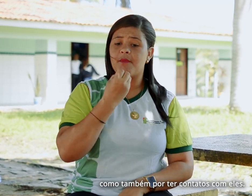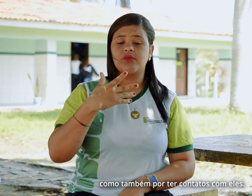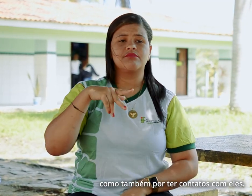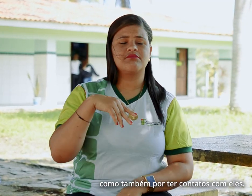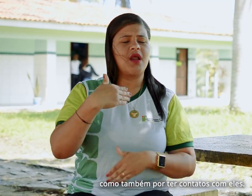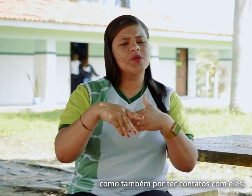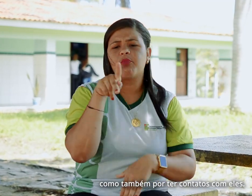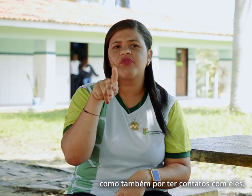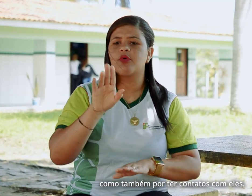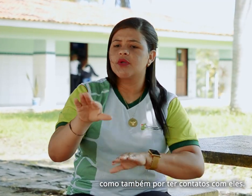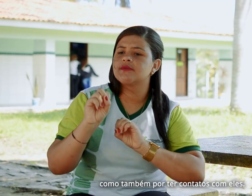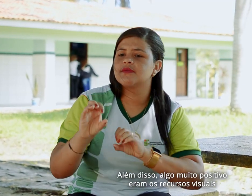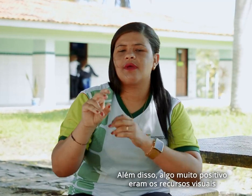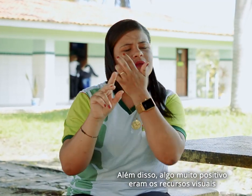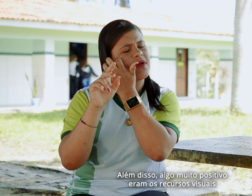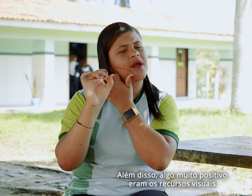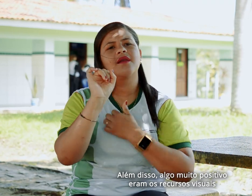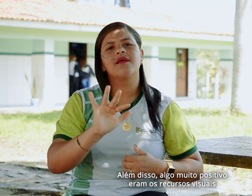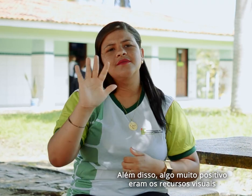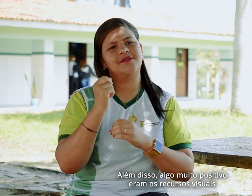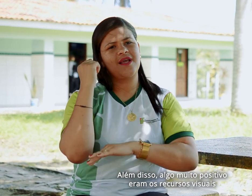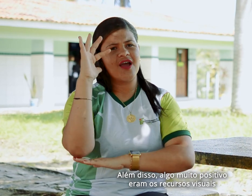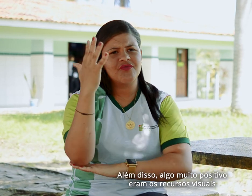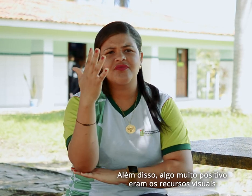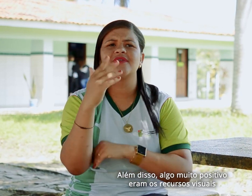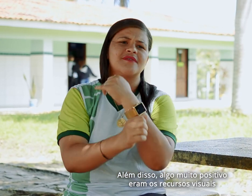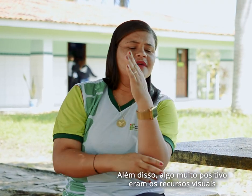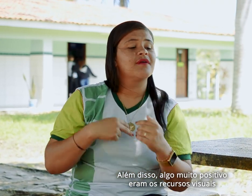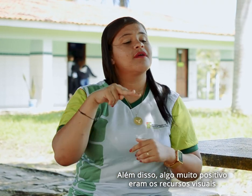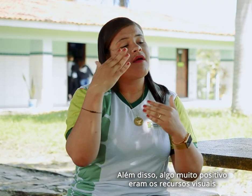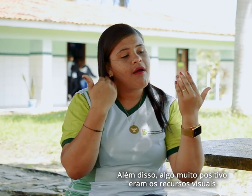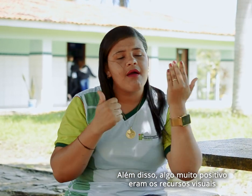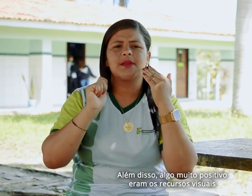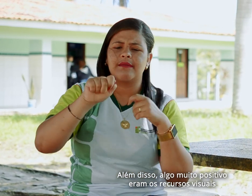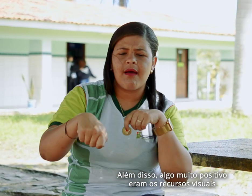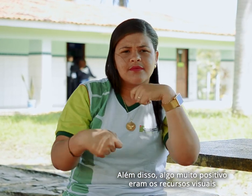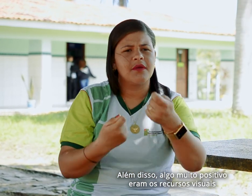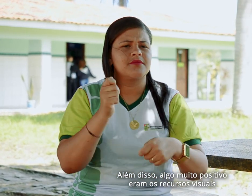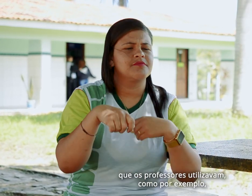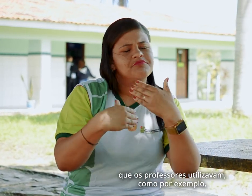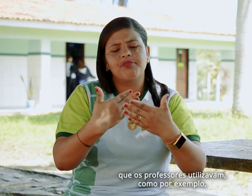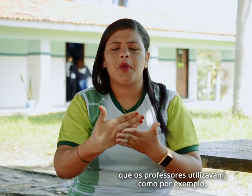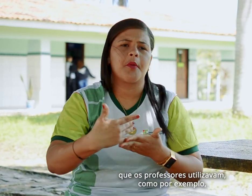por ter contatos com eles. Além disso, algo muito positivo eram os recursos visuais que os professores